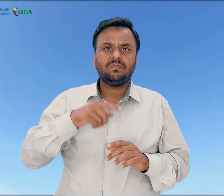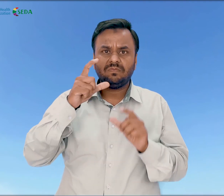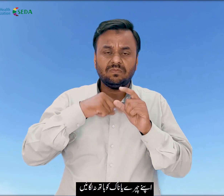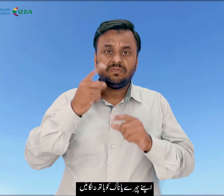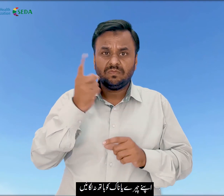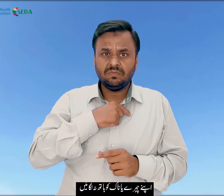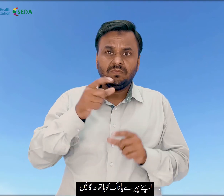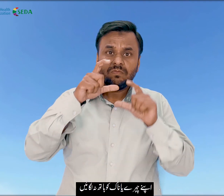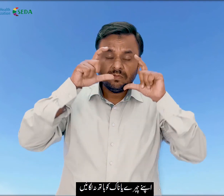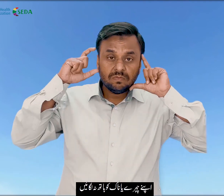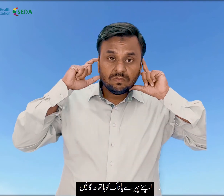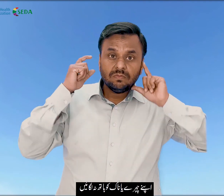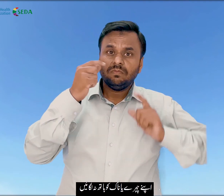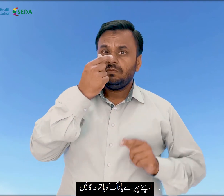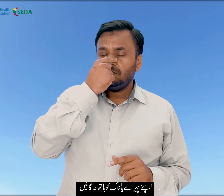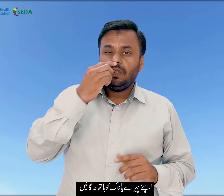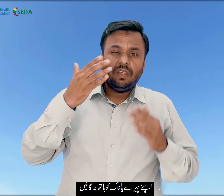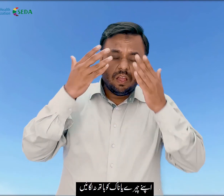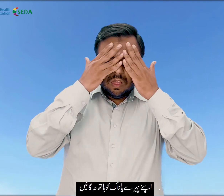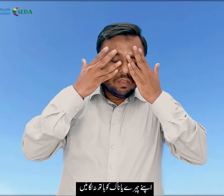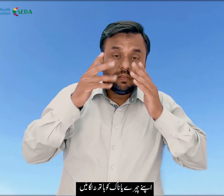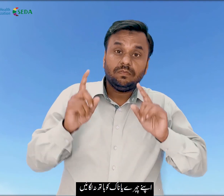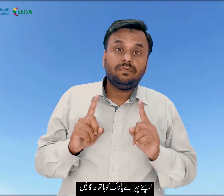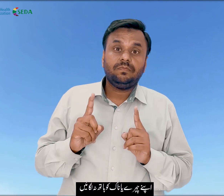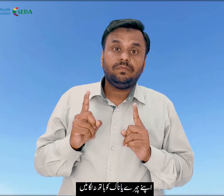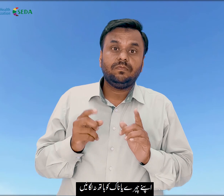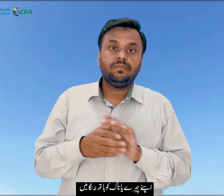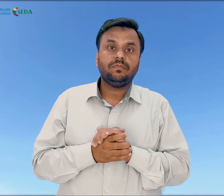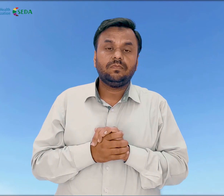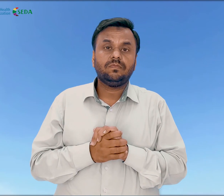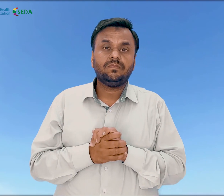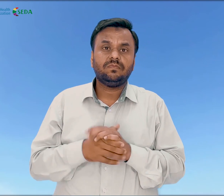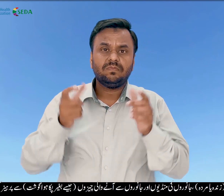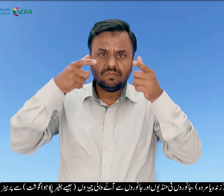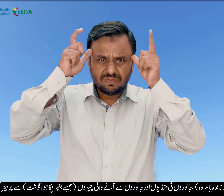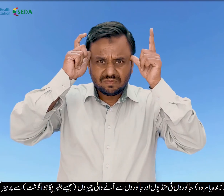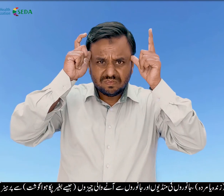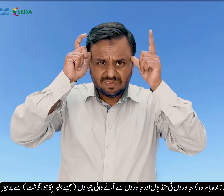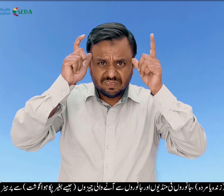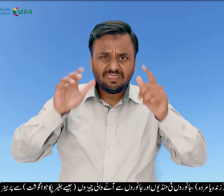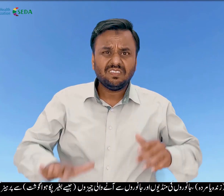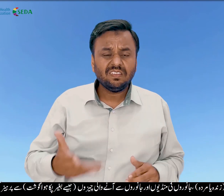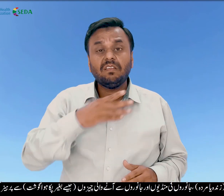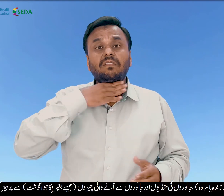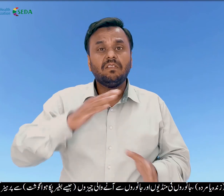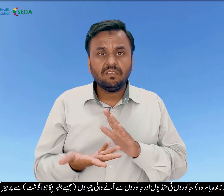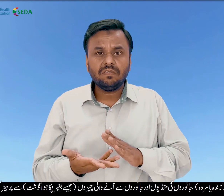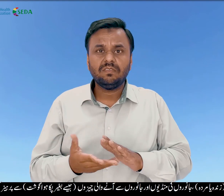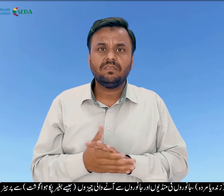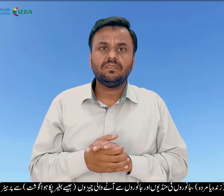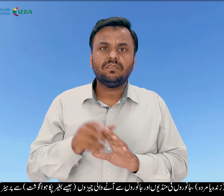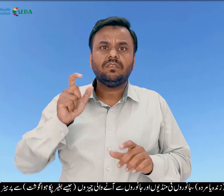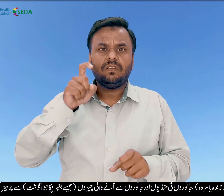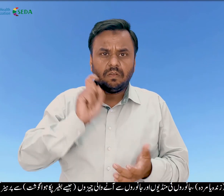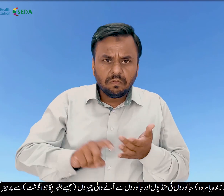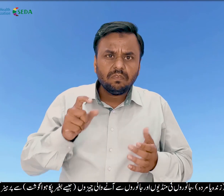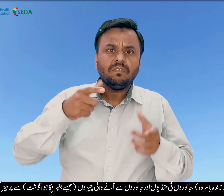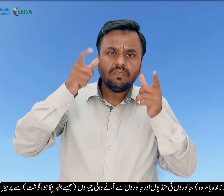اپنے چہرے یا ناک کو ہاتھ نہ لگائیں۔ جانوروں، زندہ یا مردہ، جانوروں